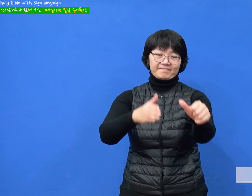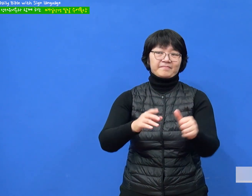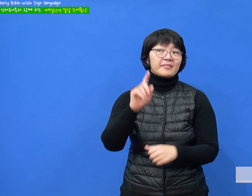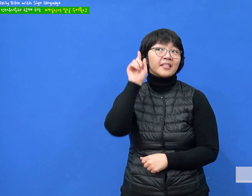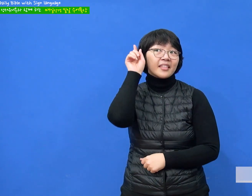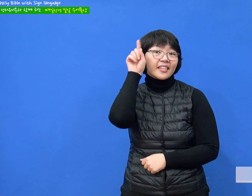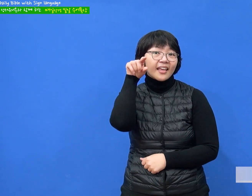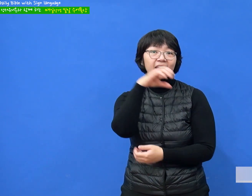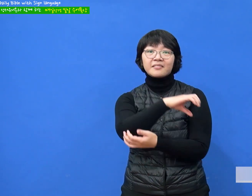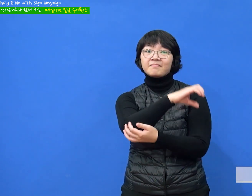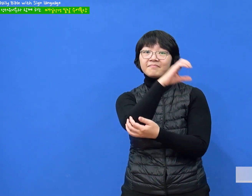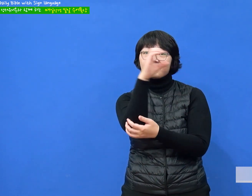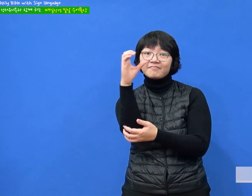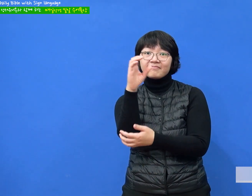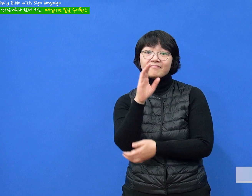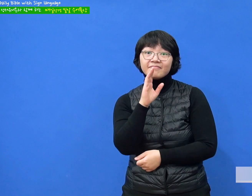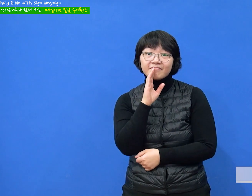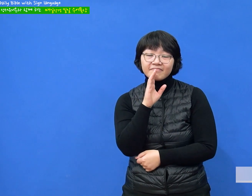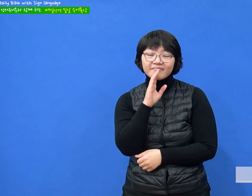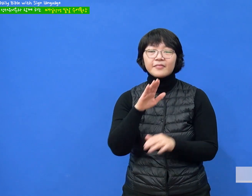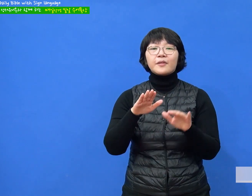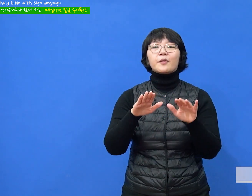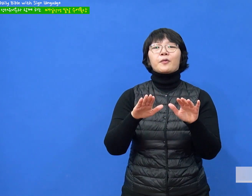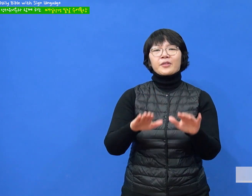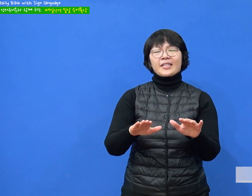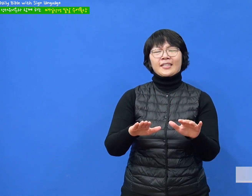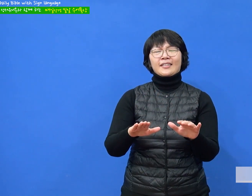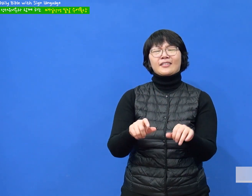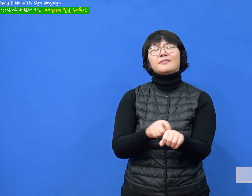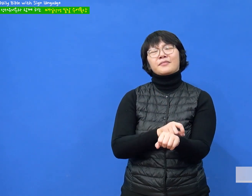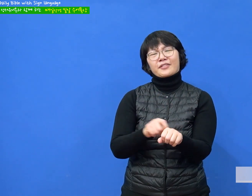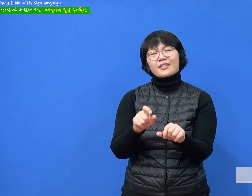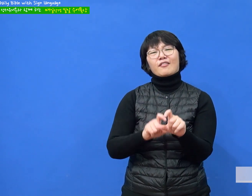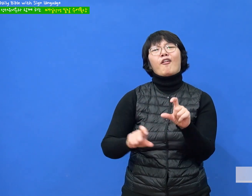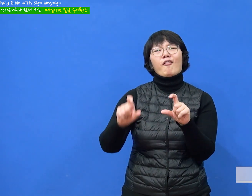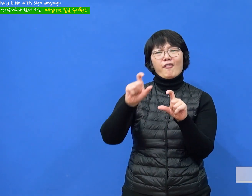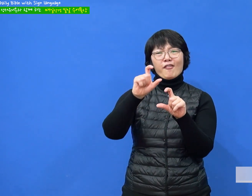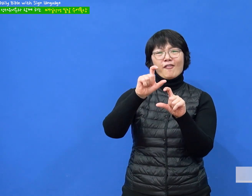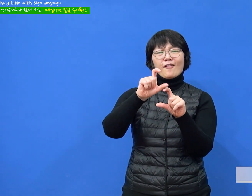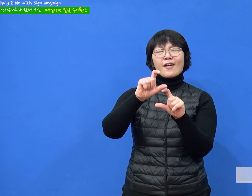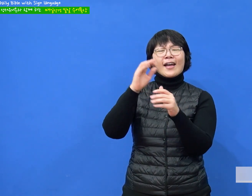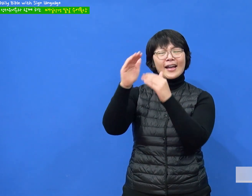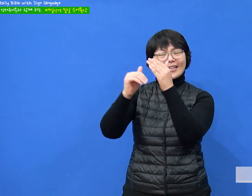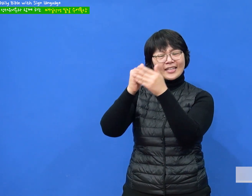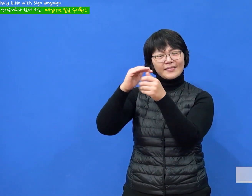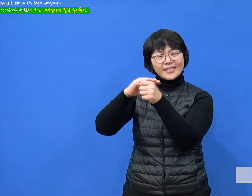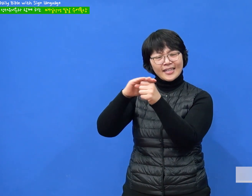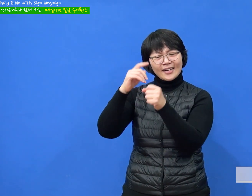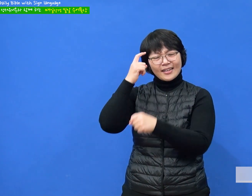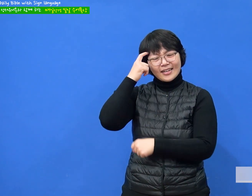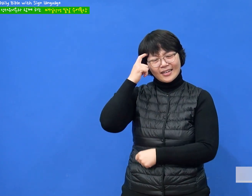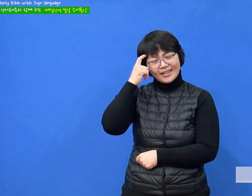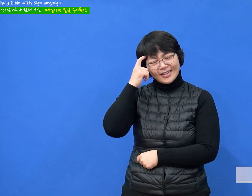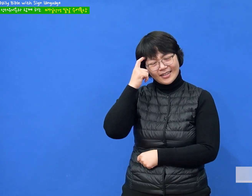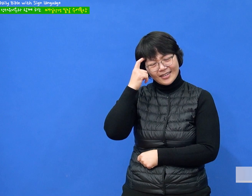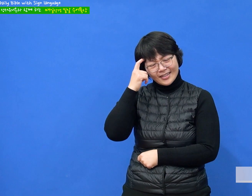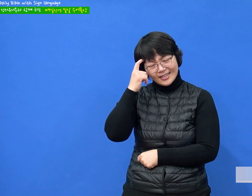앞두고 있습니다. 특별히 오늘은 그 사랑을 다시 깊이 돌아보는 날 되시면